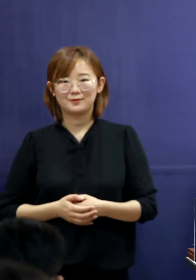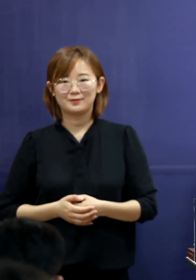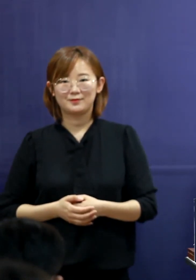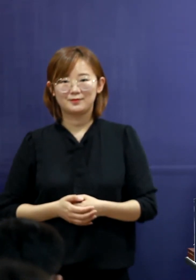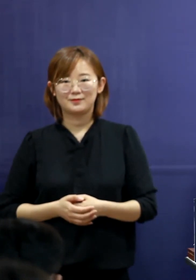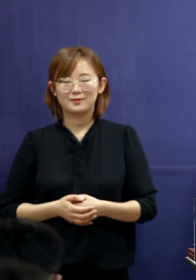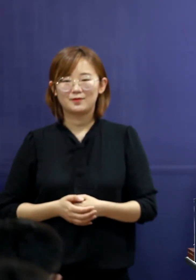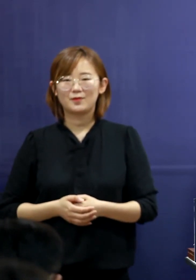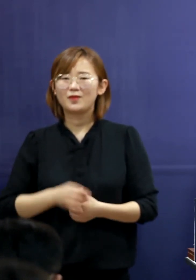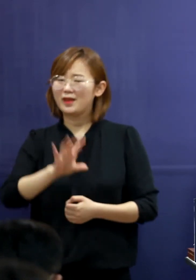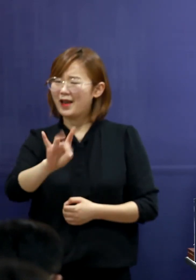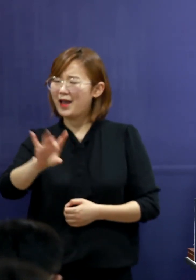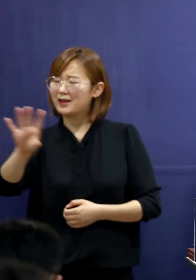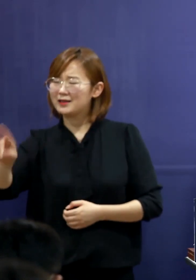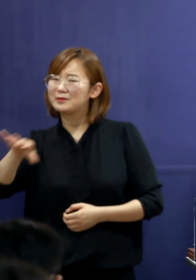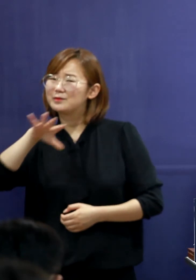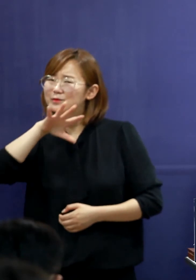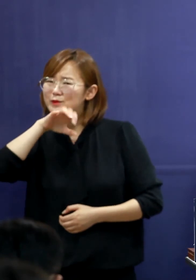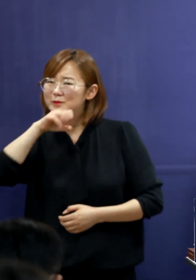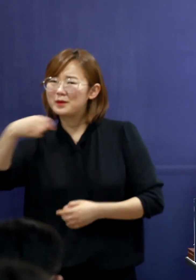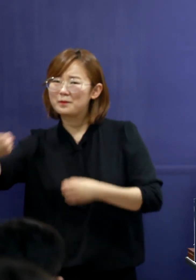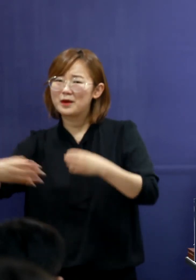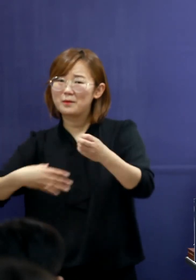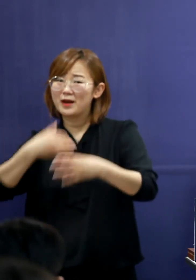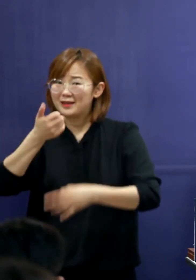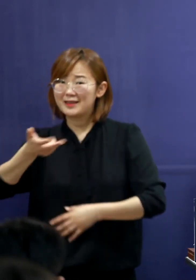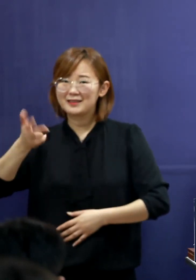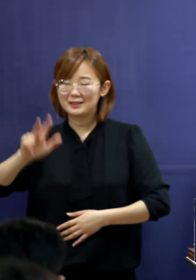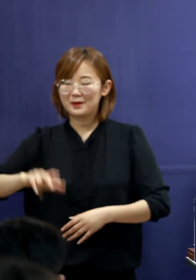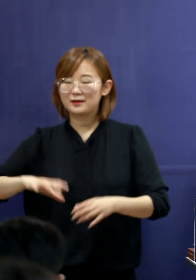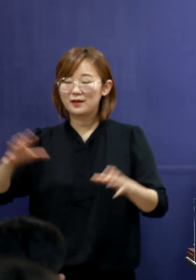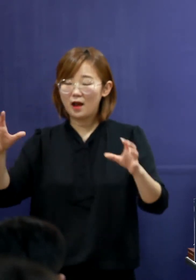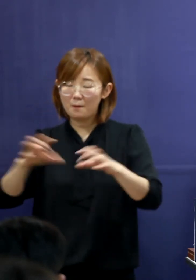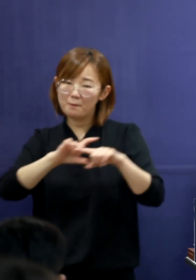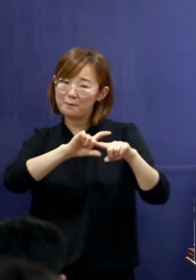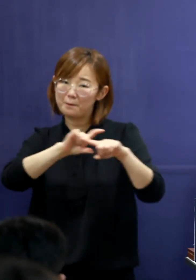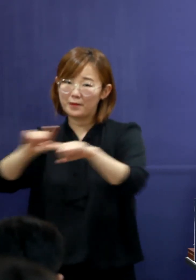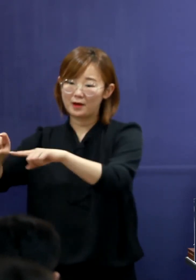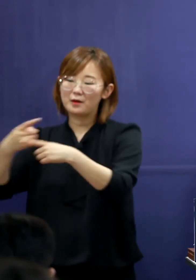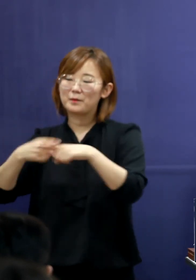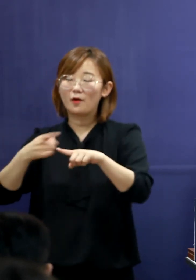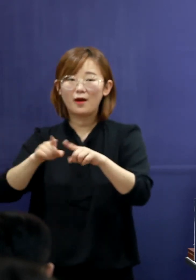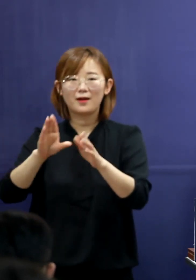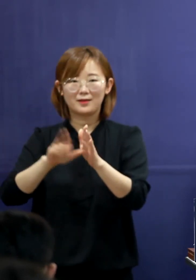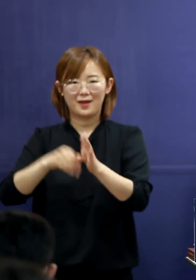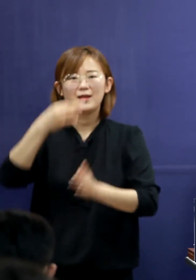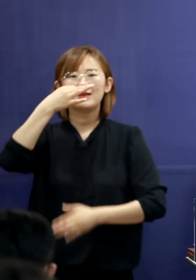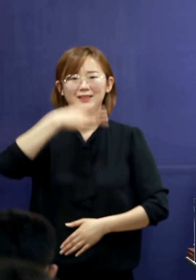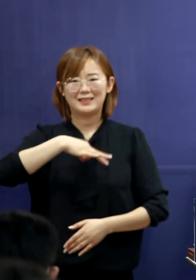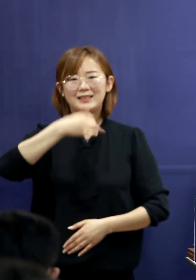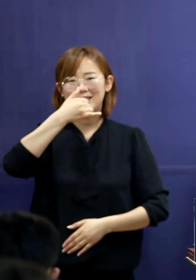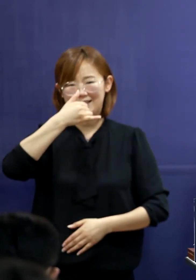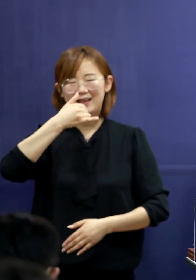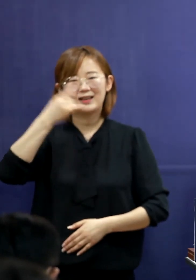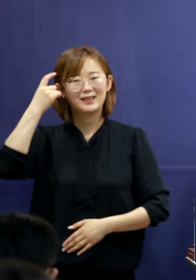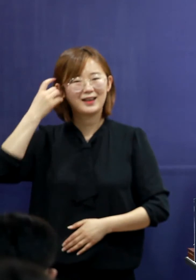그런 의견을 가지신 분들도 있겠지만 대체적인 평가는 저는 긍정적인 부분이 많다 이렇게 보고